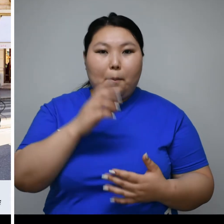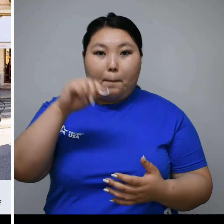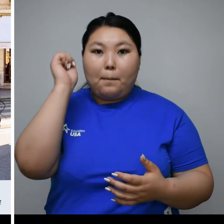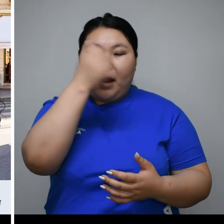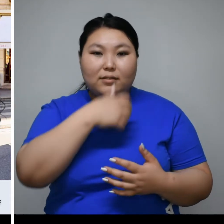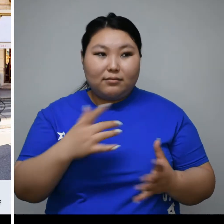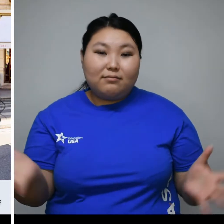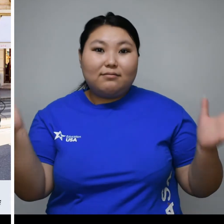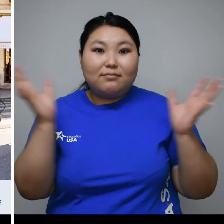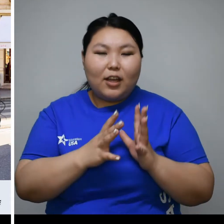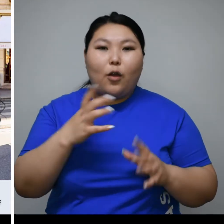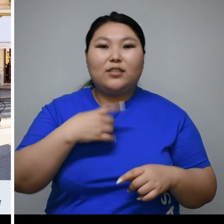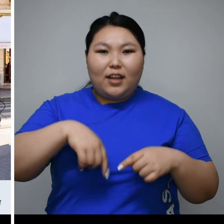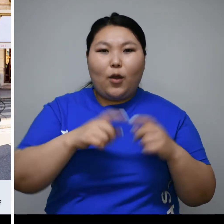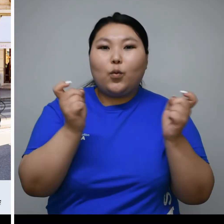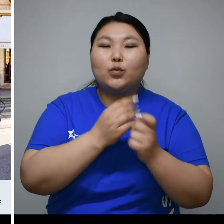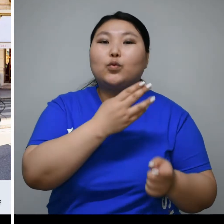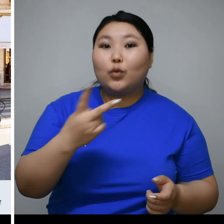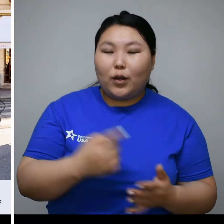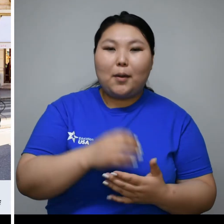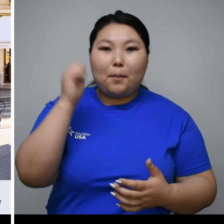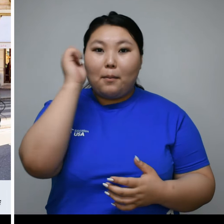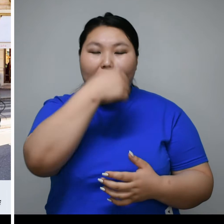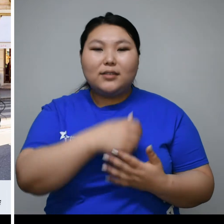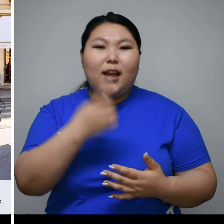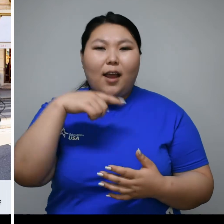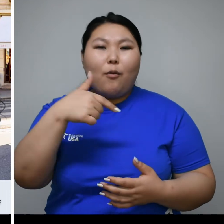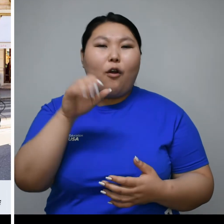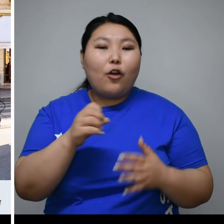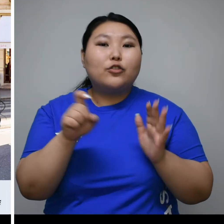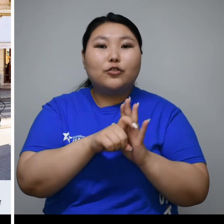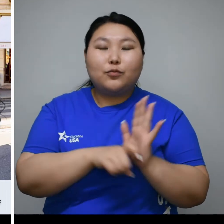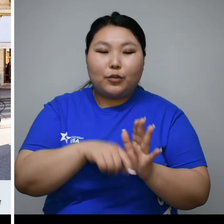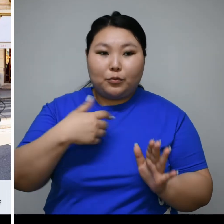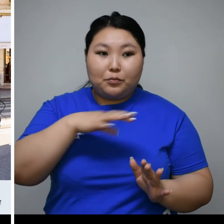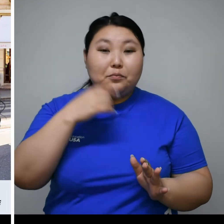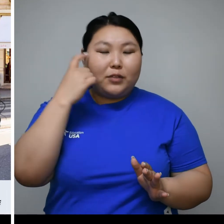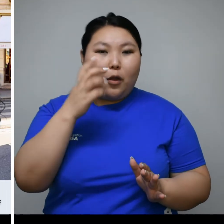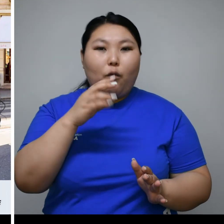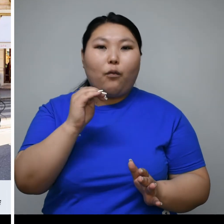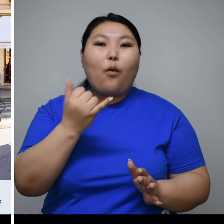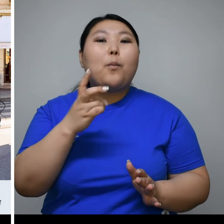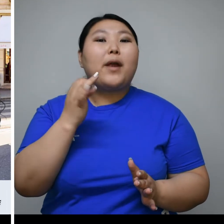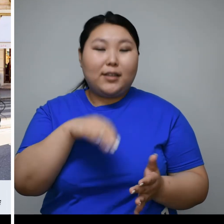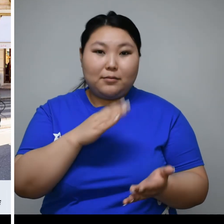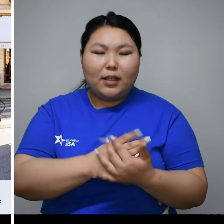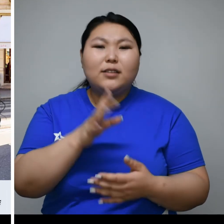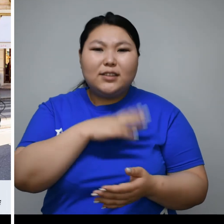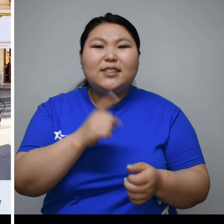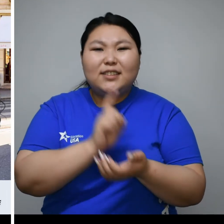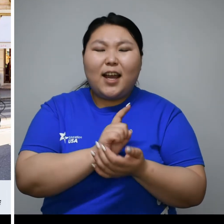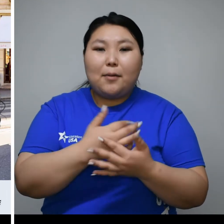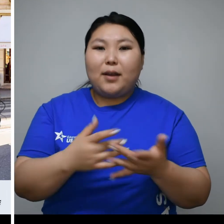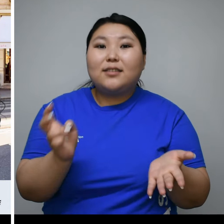хэдүүлээ мастертаа эрэхтэй бүгдээрээ эргэж уулзсан шүү. Тэгээд мастертаа хамгийн гой хөтөлбөр мэдрээ одоогийн мэдээгээр Fulbright ээ наа. Тэгээд